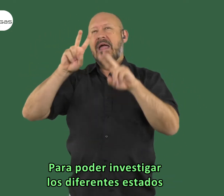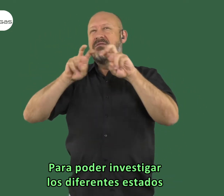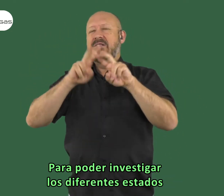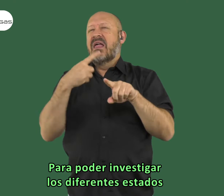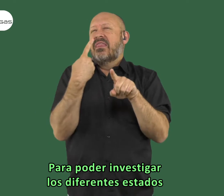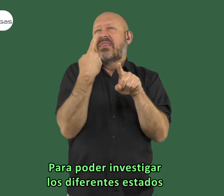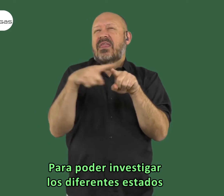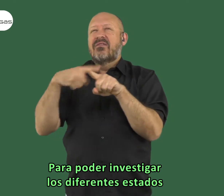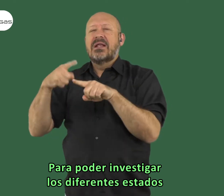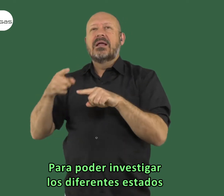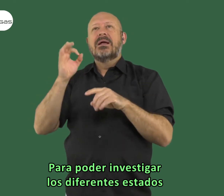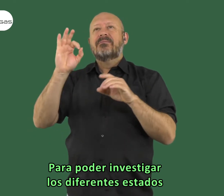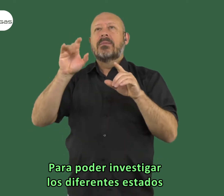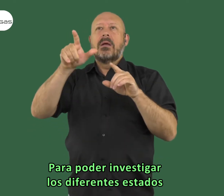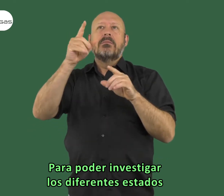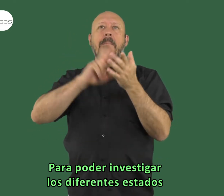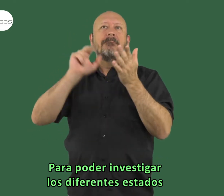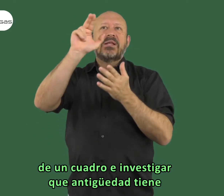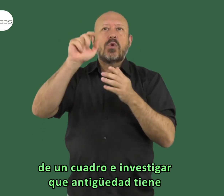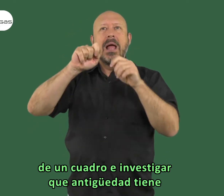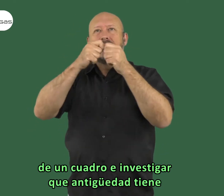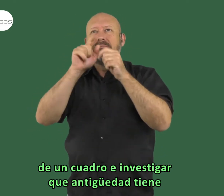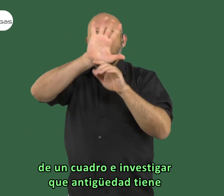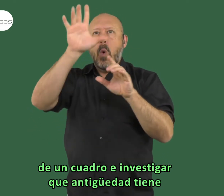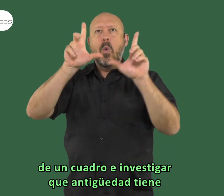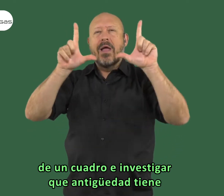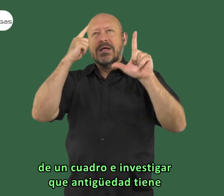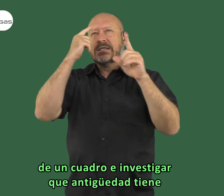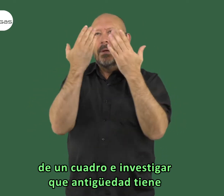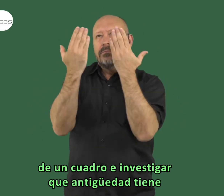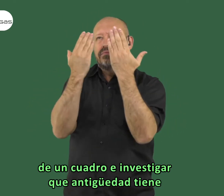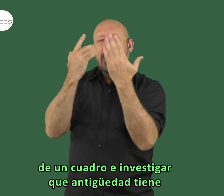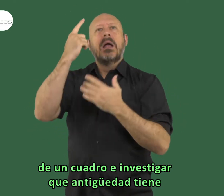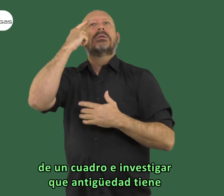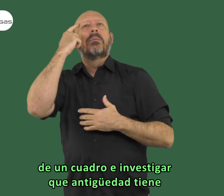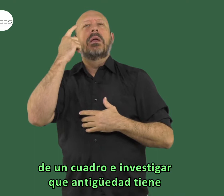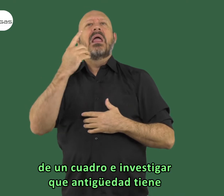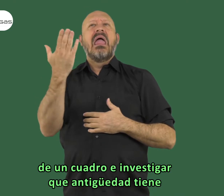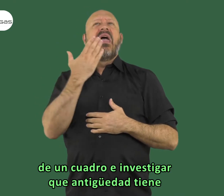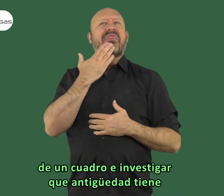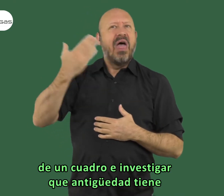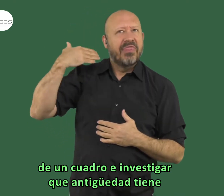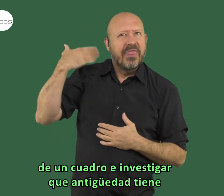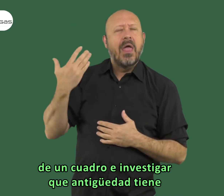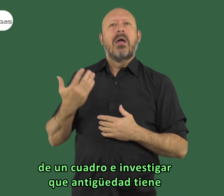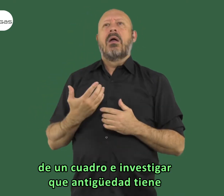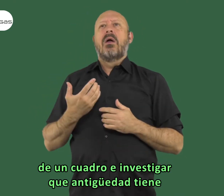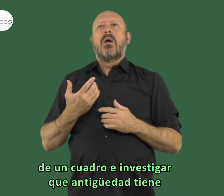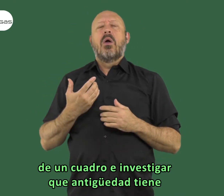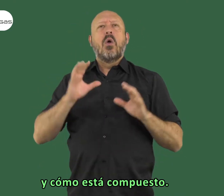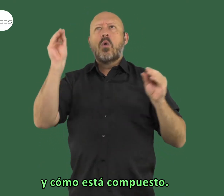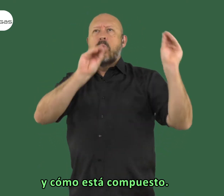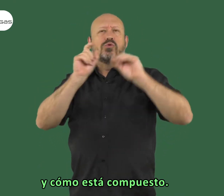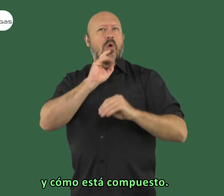poder investigar diferentes estrados de pintura que hay en el mismo cuadro y saber, por ejemplo, qué edad tienes y